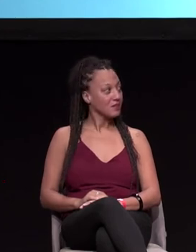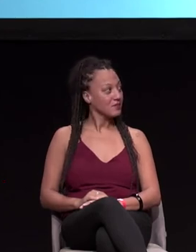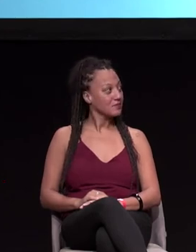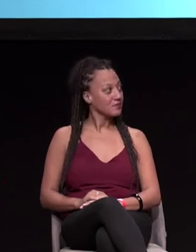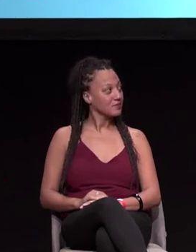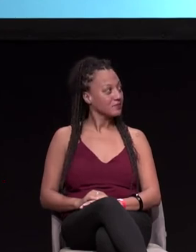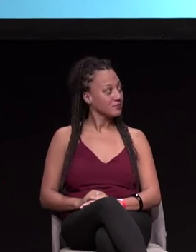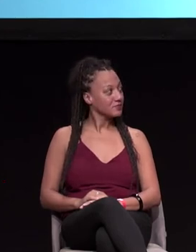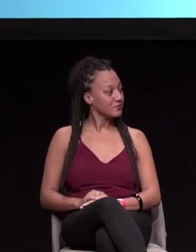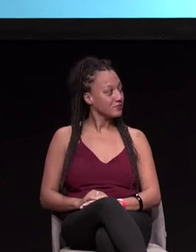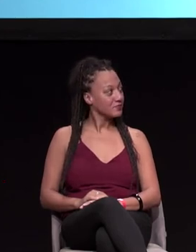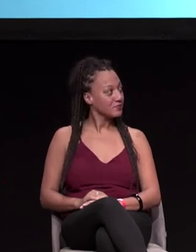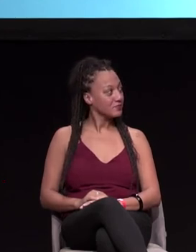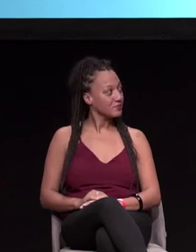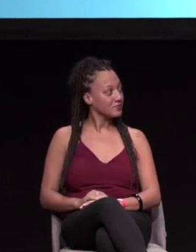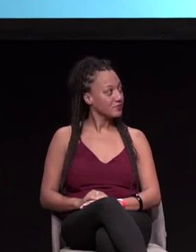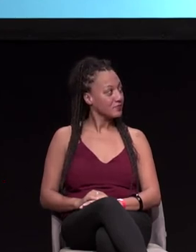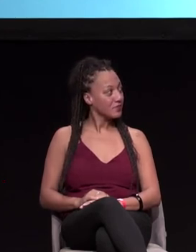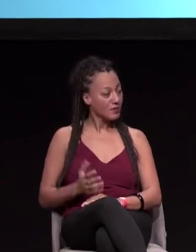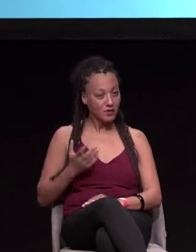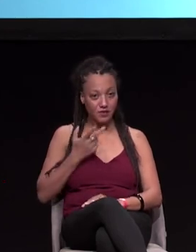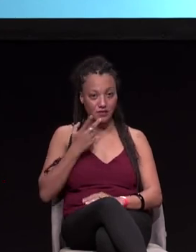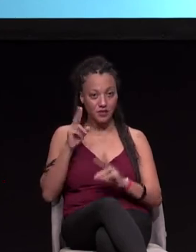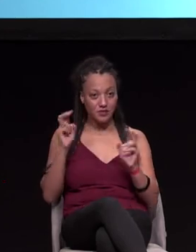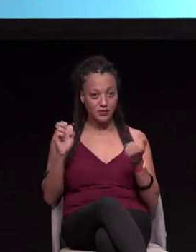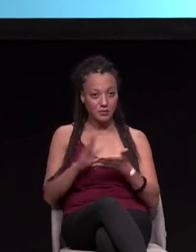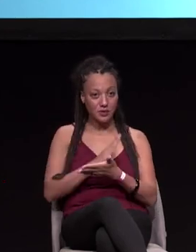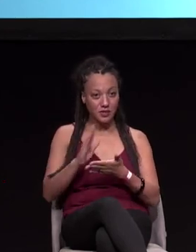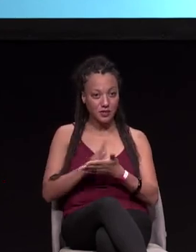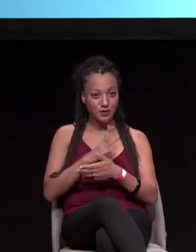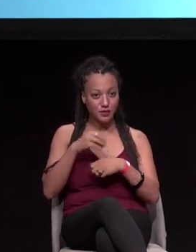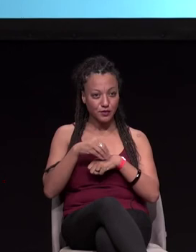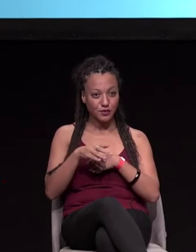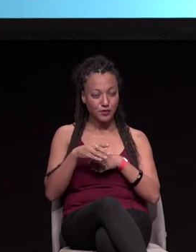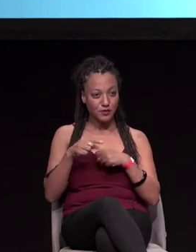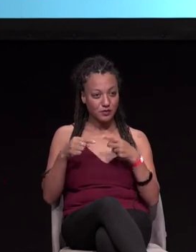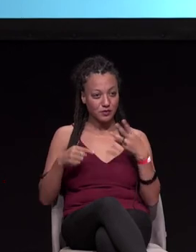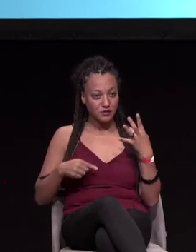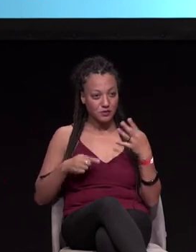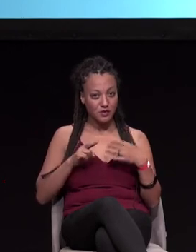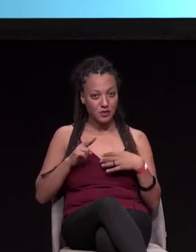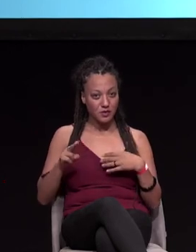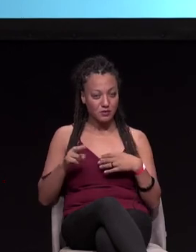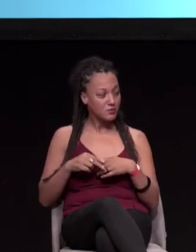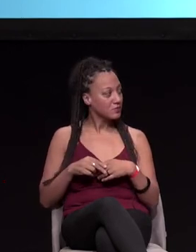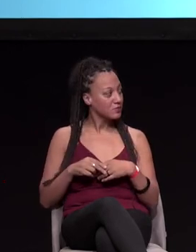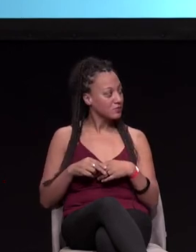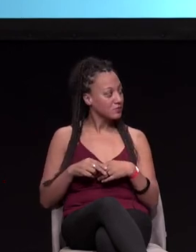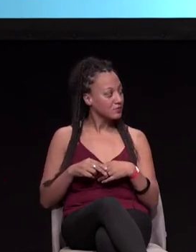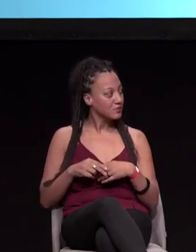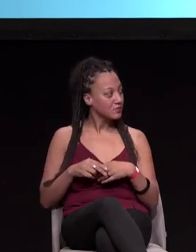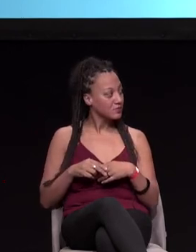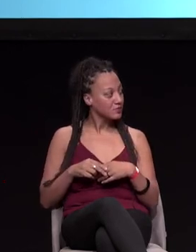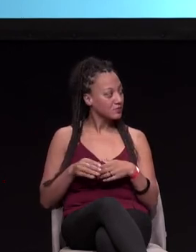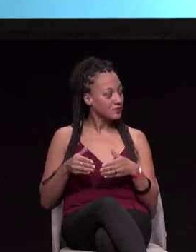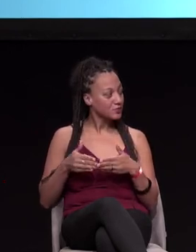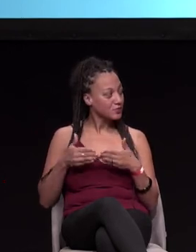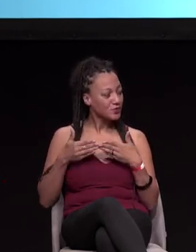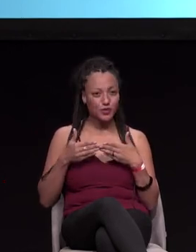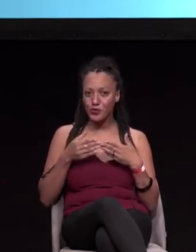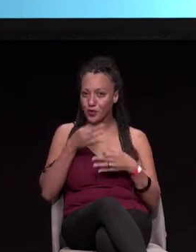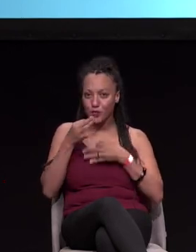quer falar do livro branco é uma indicação pra gente fazer um comentário por favor